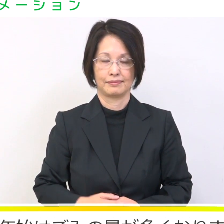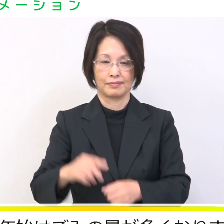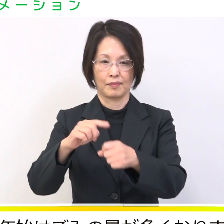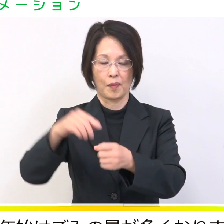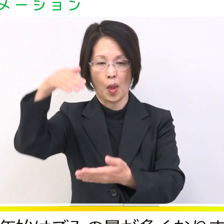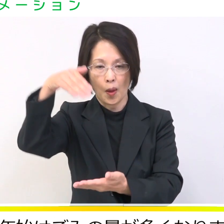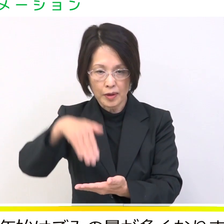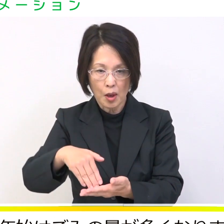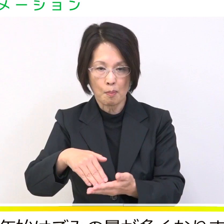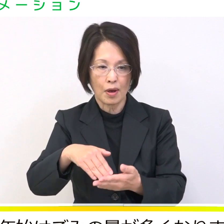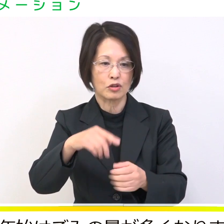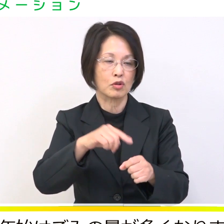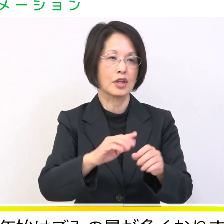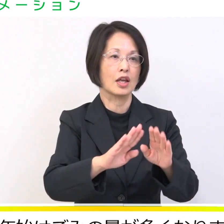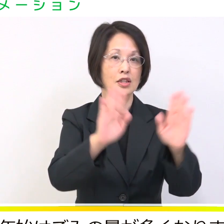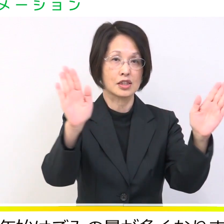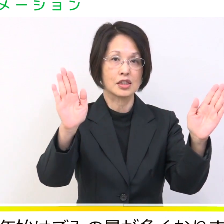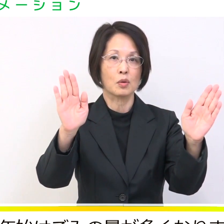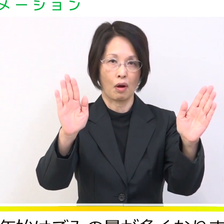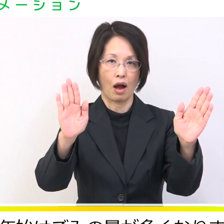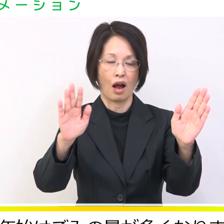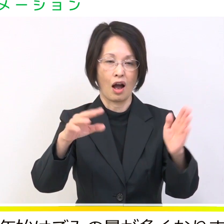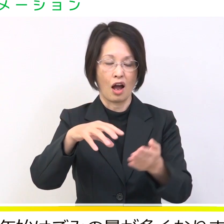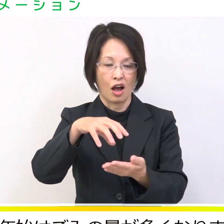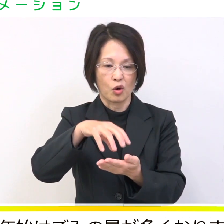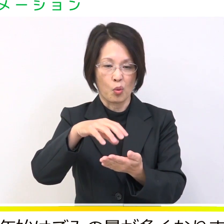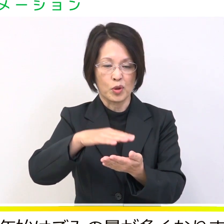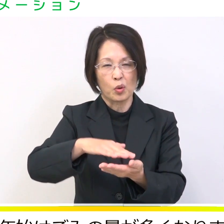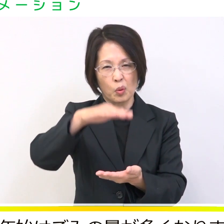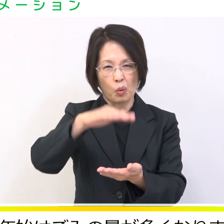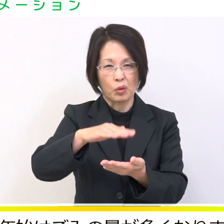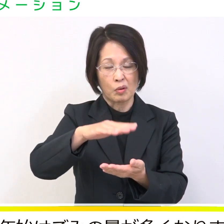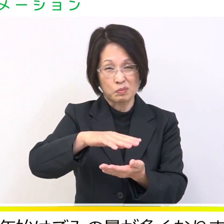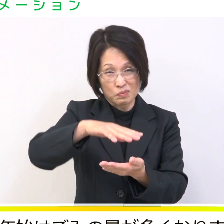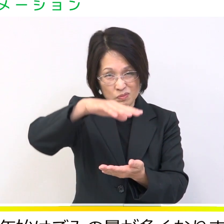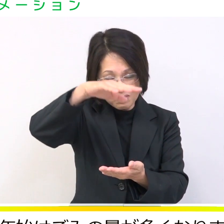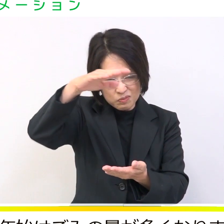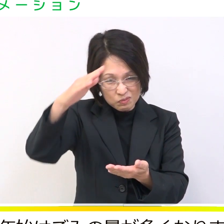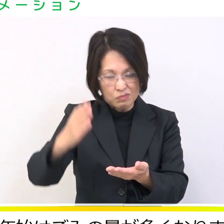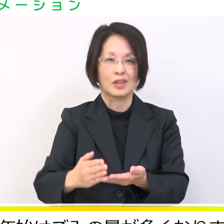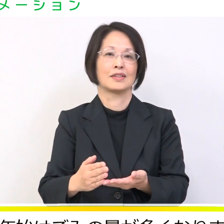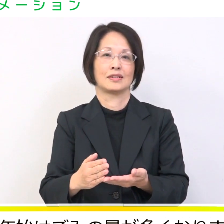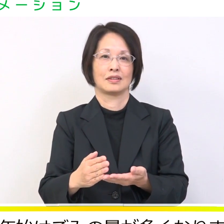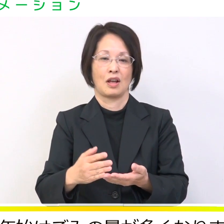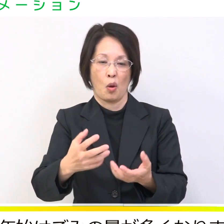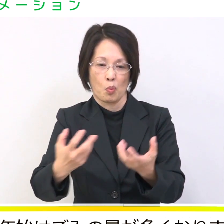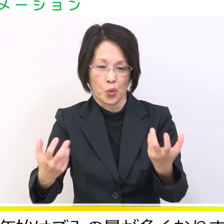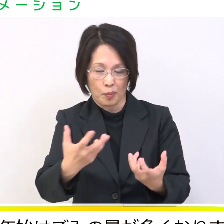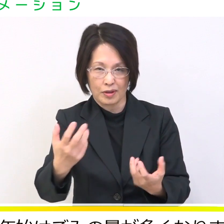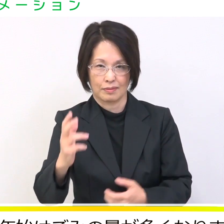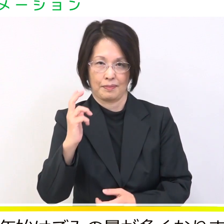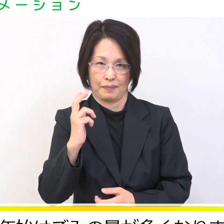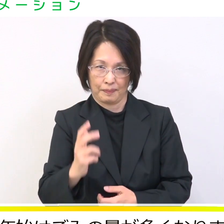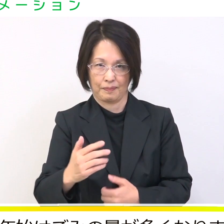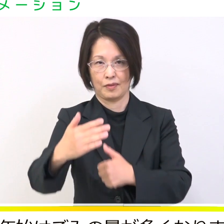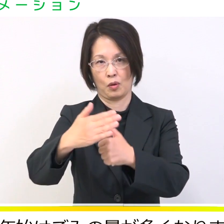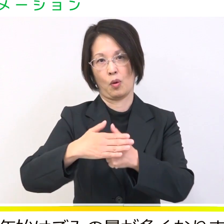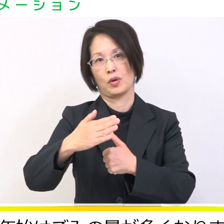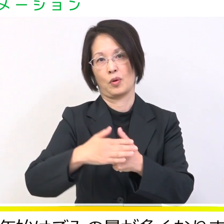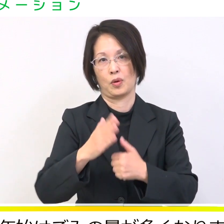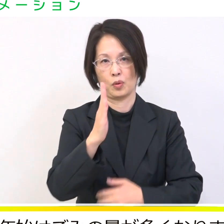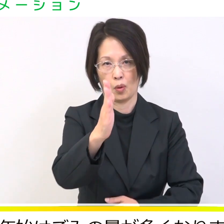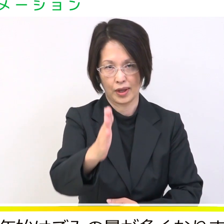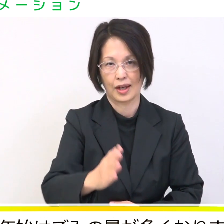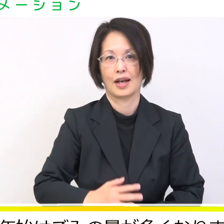年末年始はゴミの量が多くなりますのでえっ分別の徹底にご協力をお